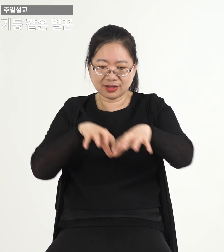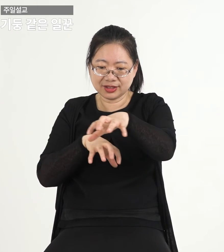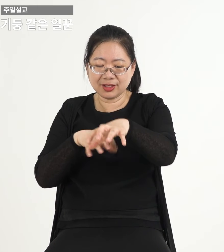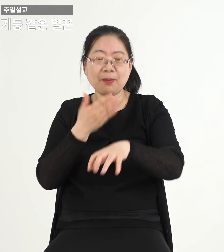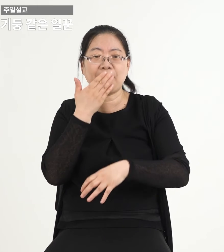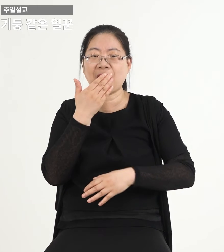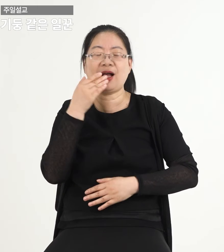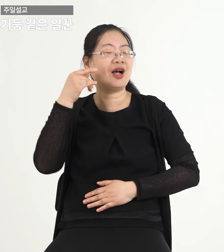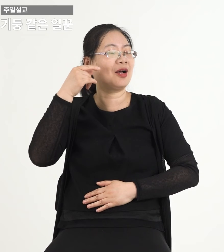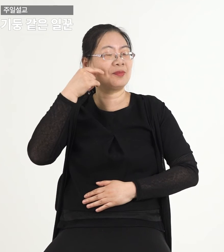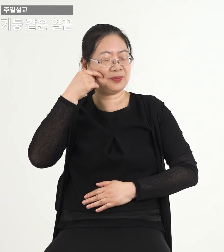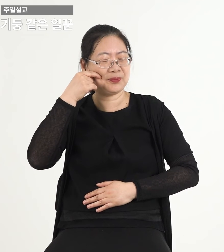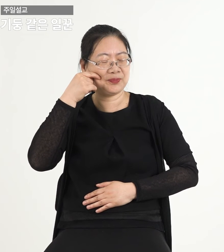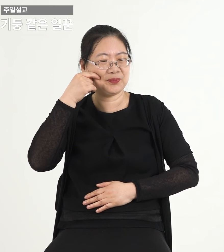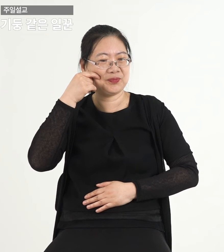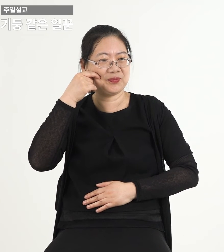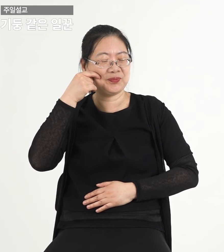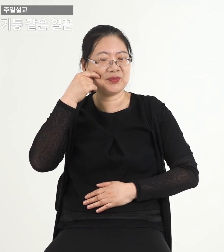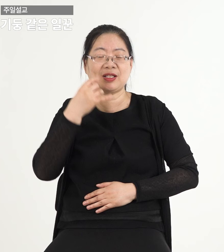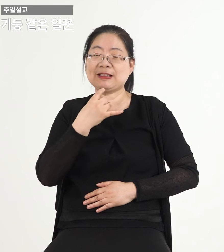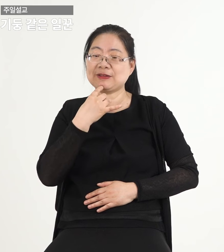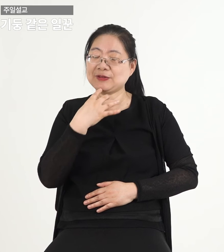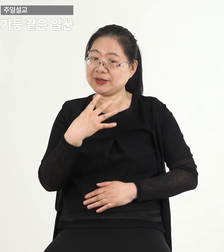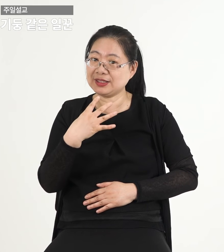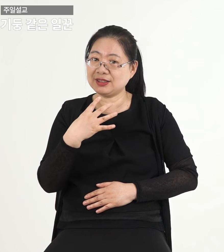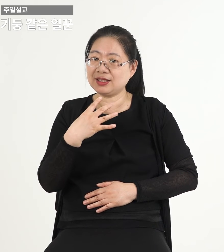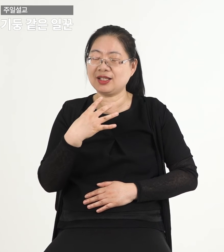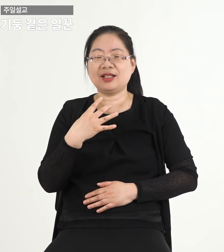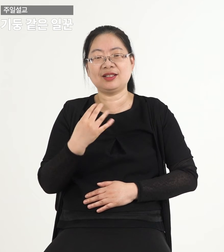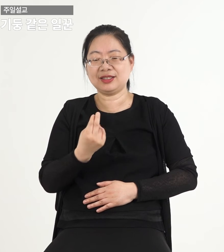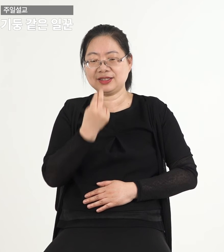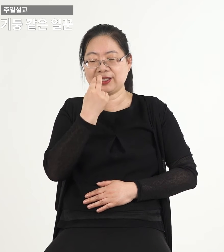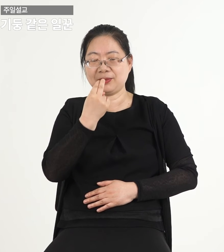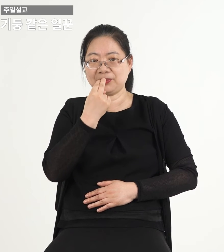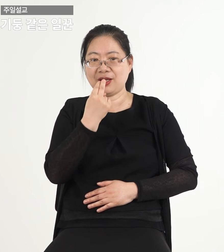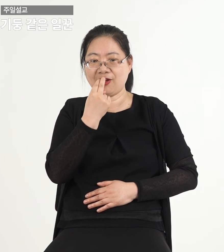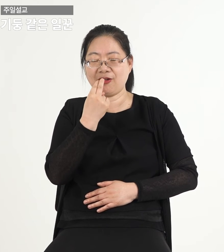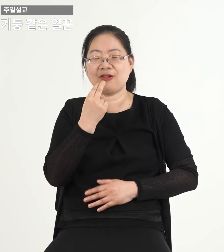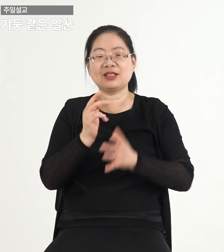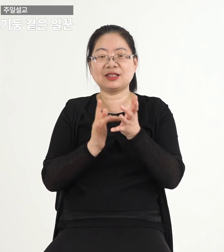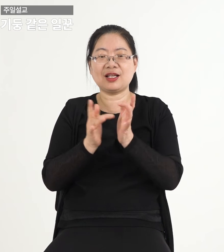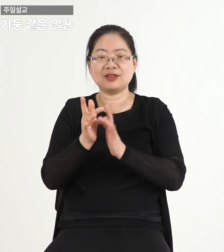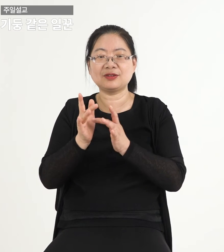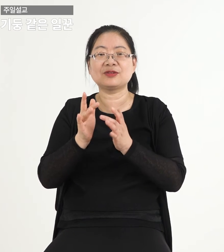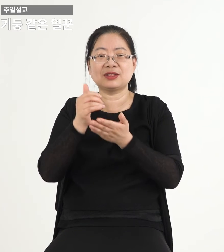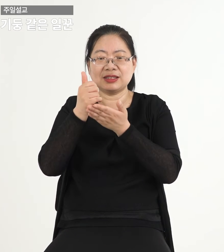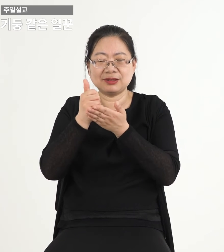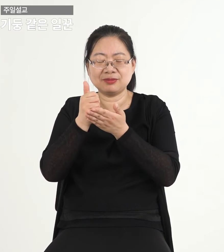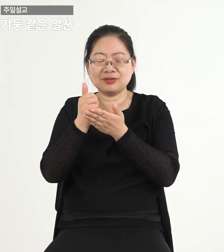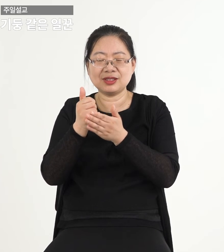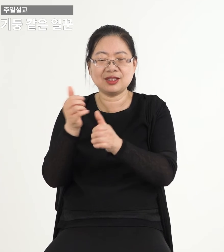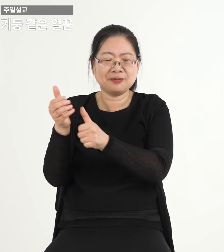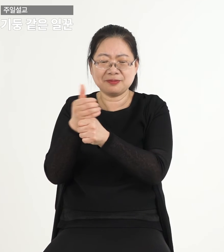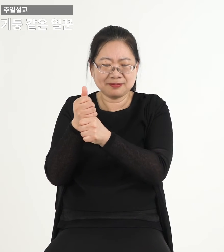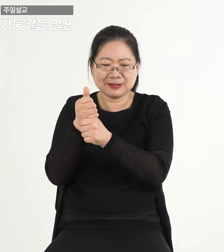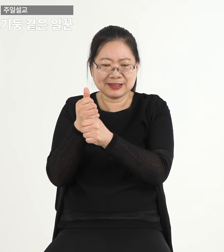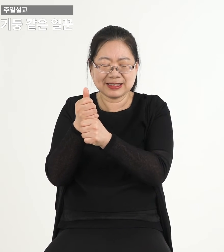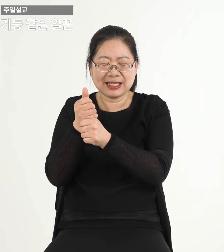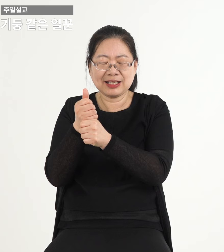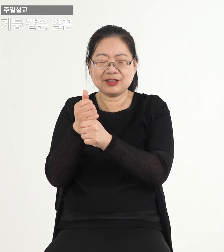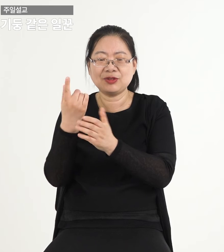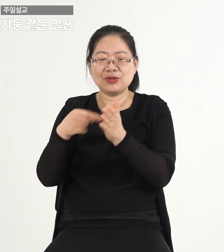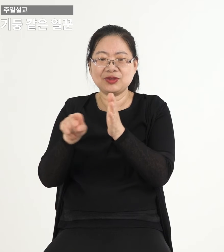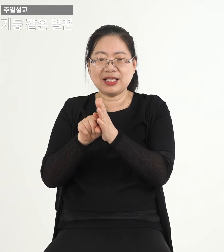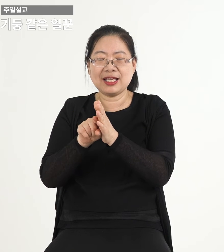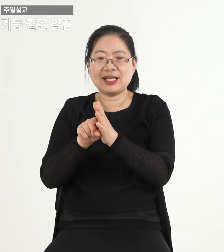어떤 것도 대체할 수 없는 유일한 생명 대신 예수 그리스도를 붙잡는 싸움이지,